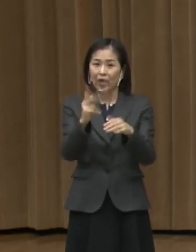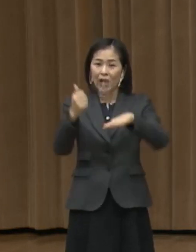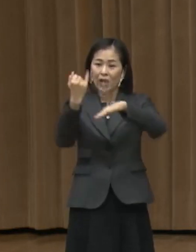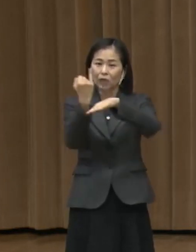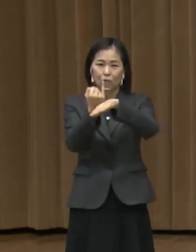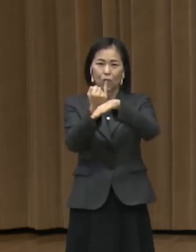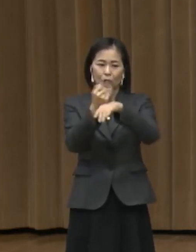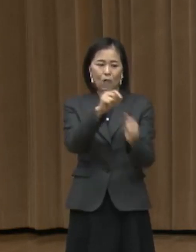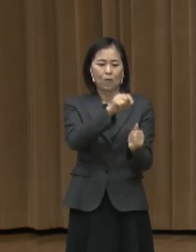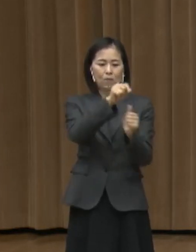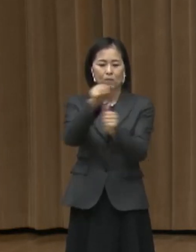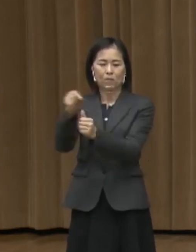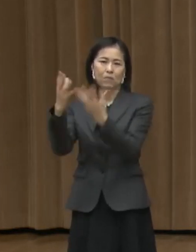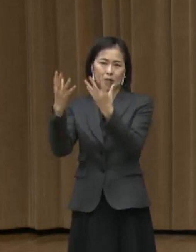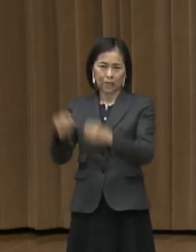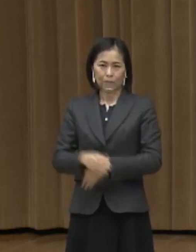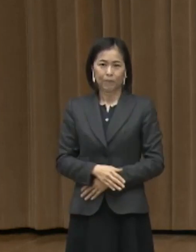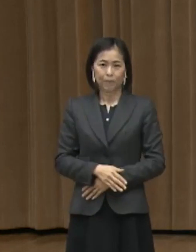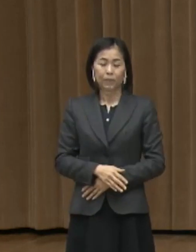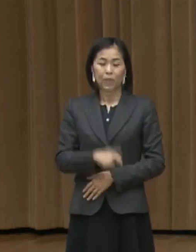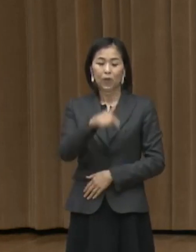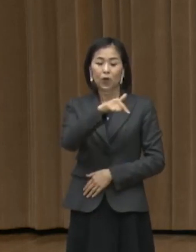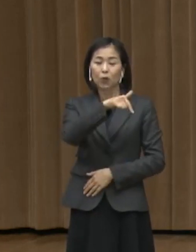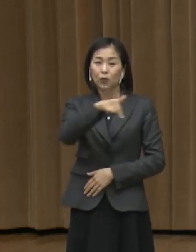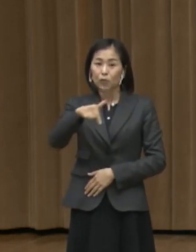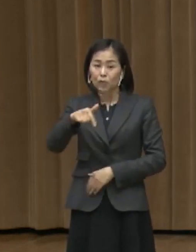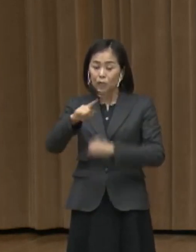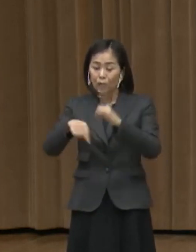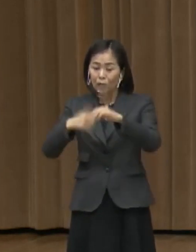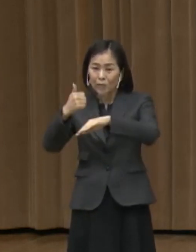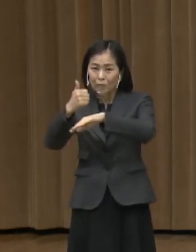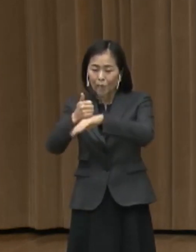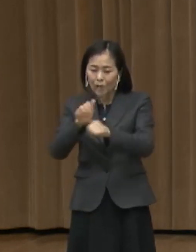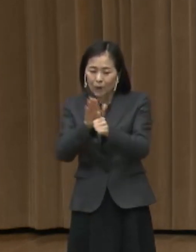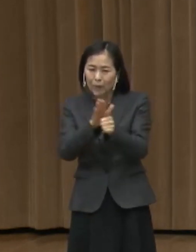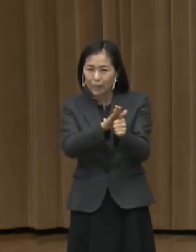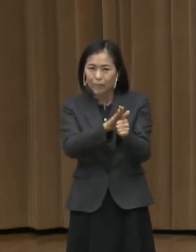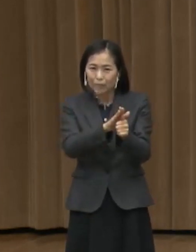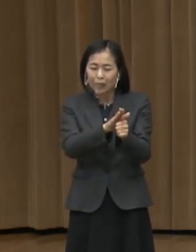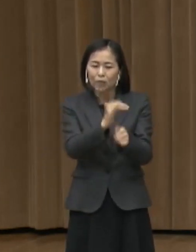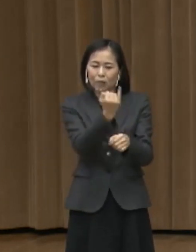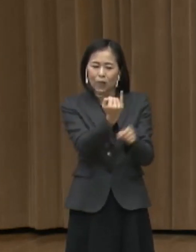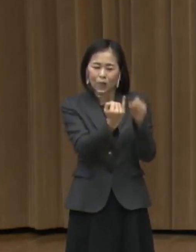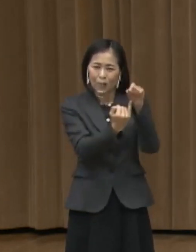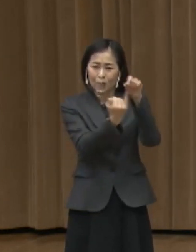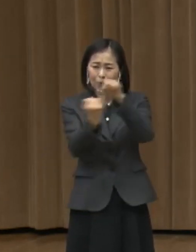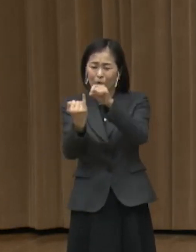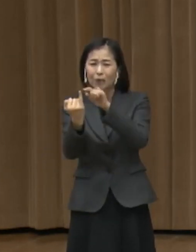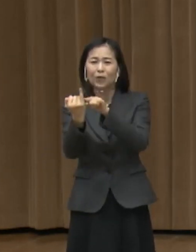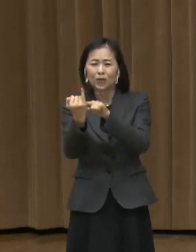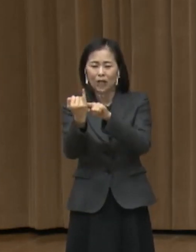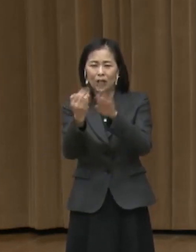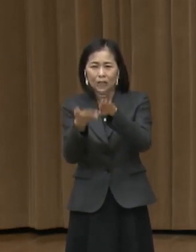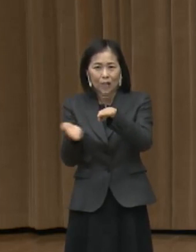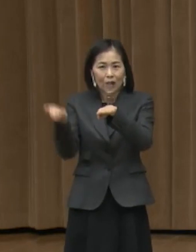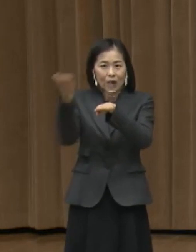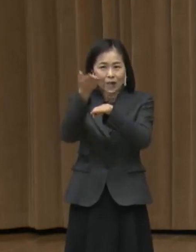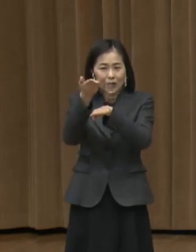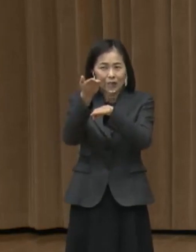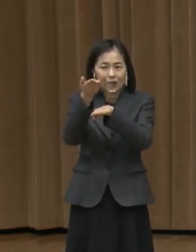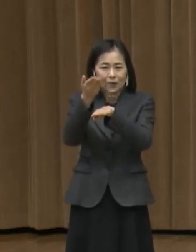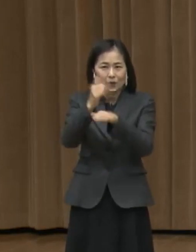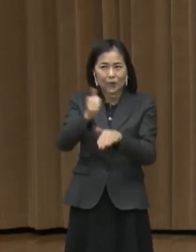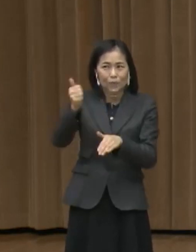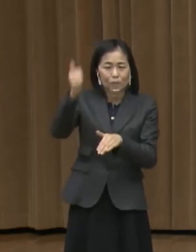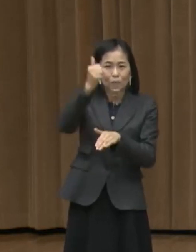が今後サポートをし、これらの女性課長がさらに上位の職を目指せるよう積